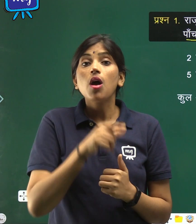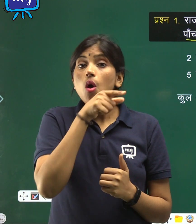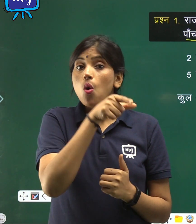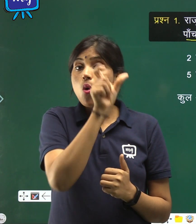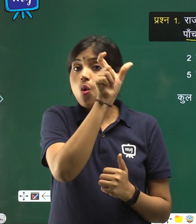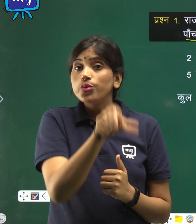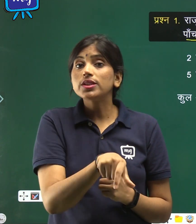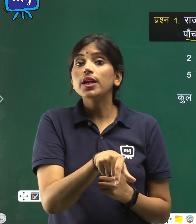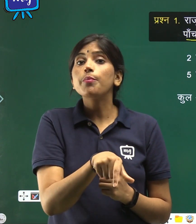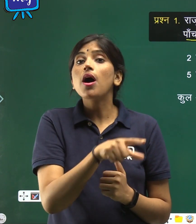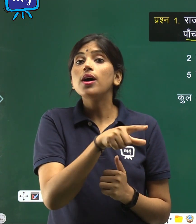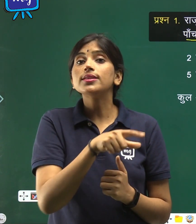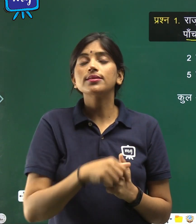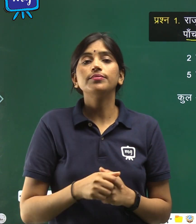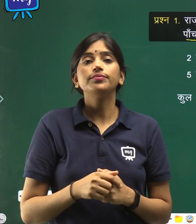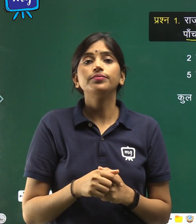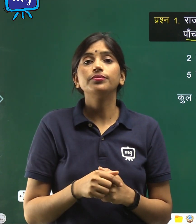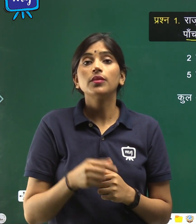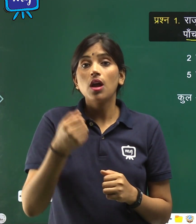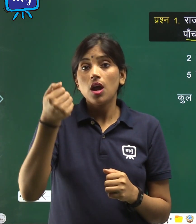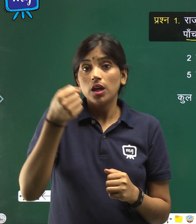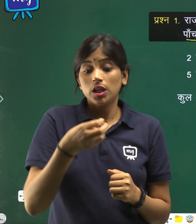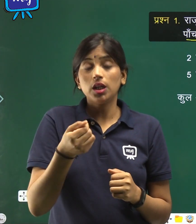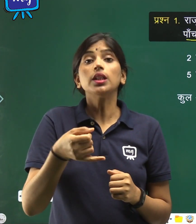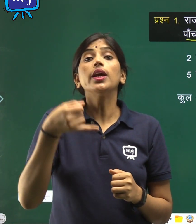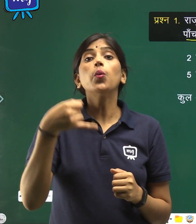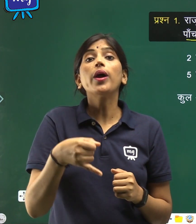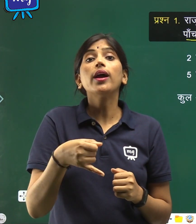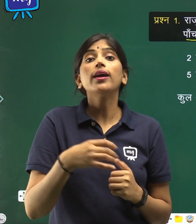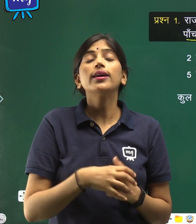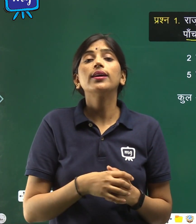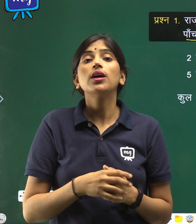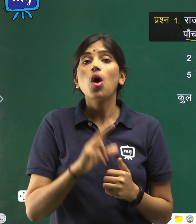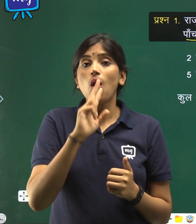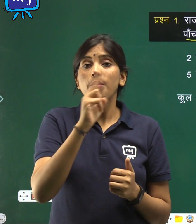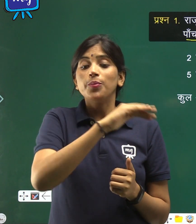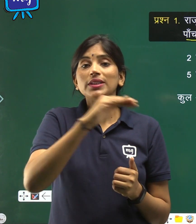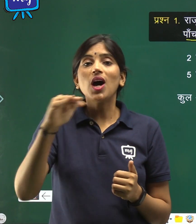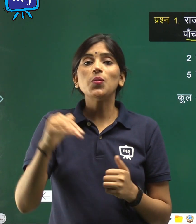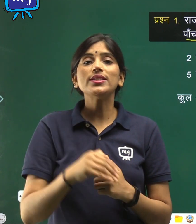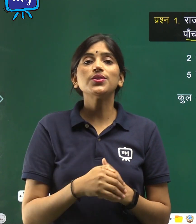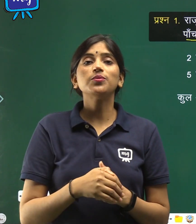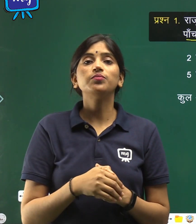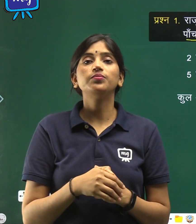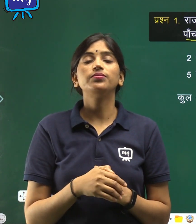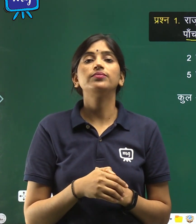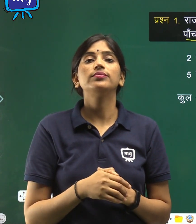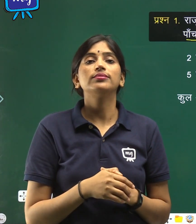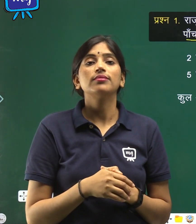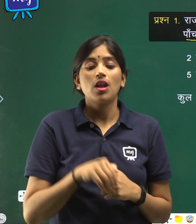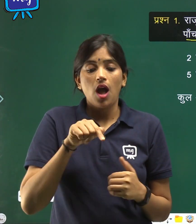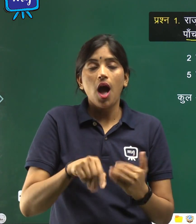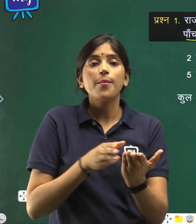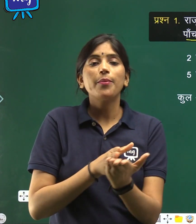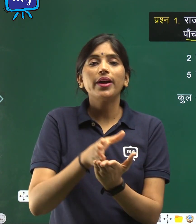उसके पास कितने रुपए हैं? बताओ बच्चों। अब